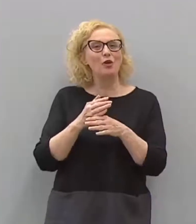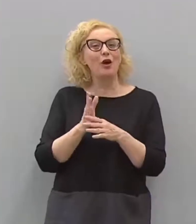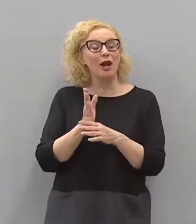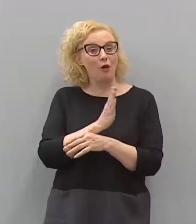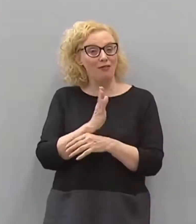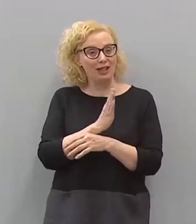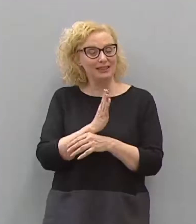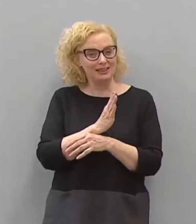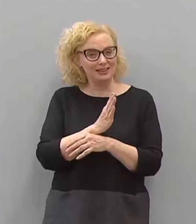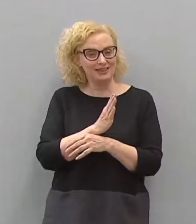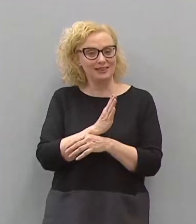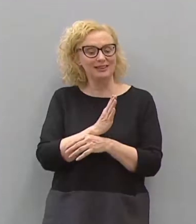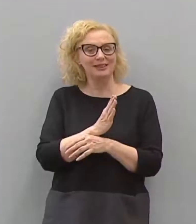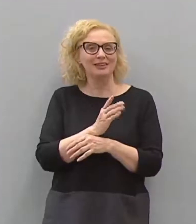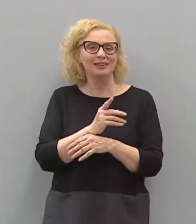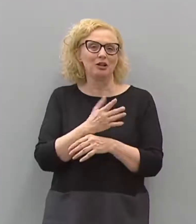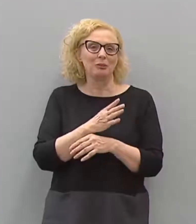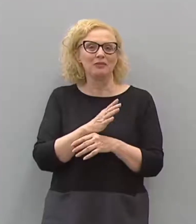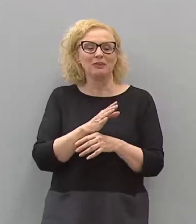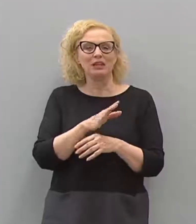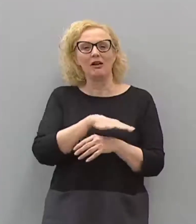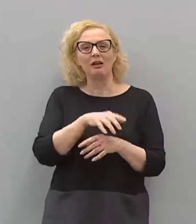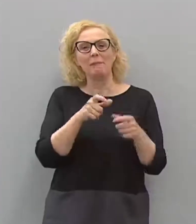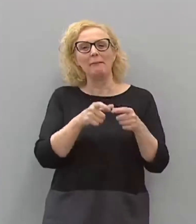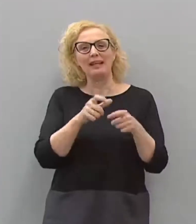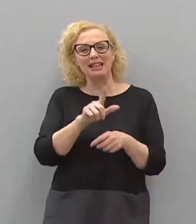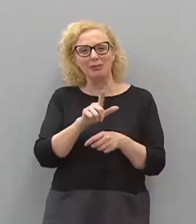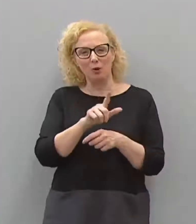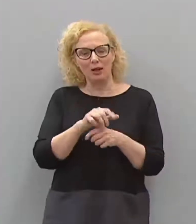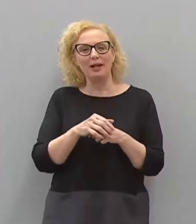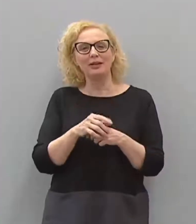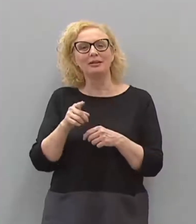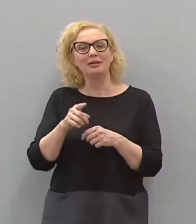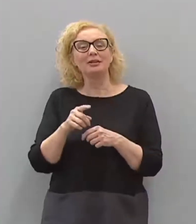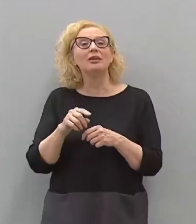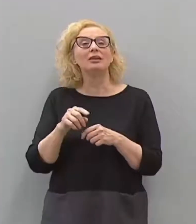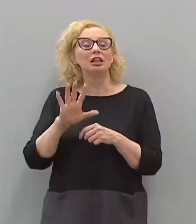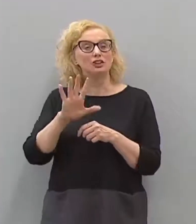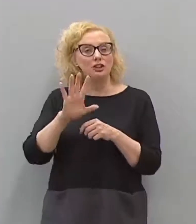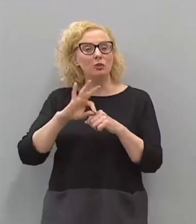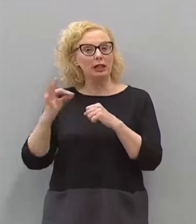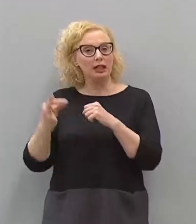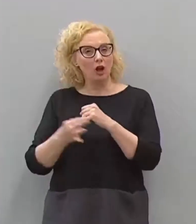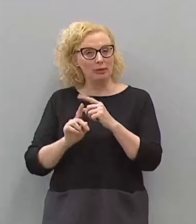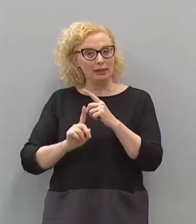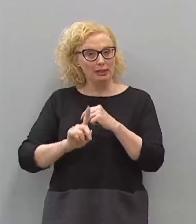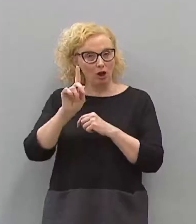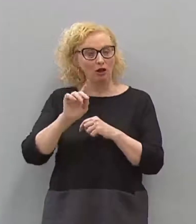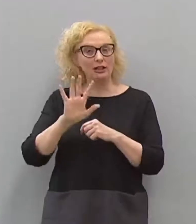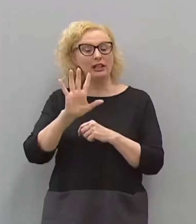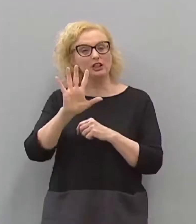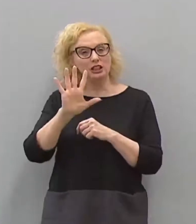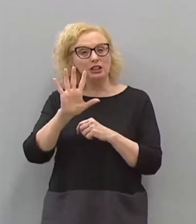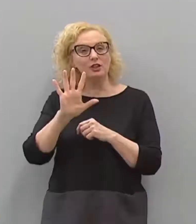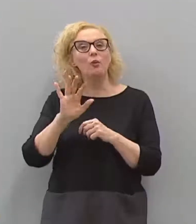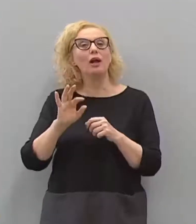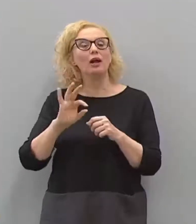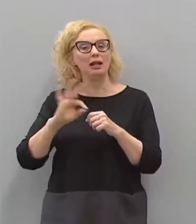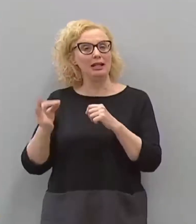dall'atto diciamo verso limone circa 5 chilometri sul tratto nord e altri 5 sul tratto est e